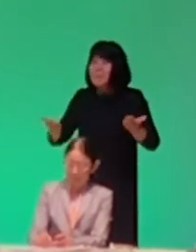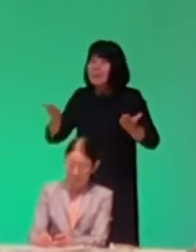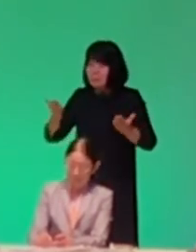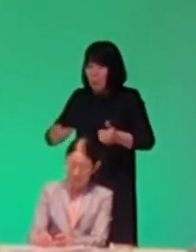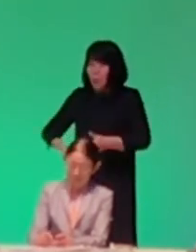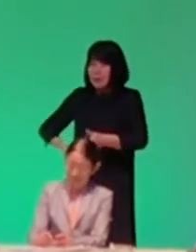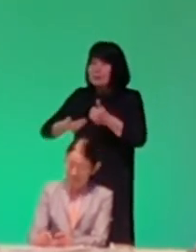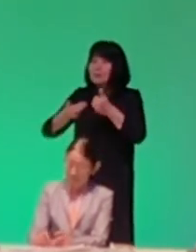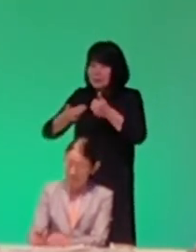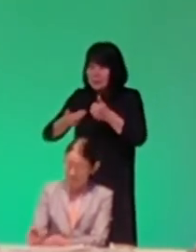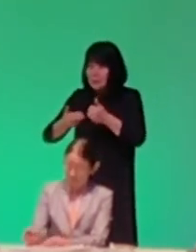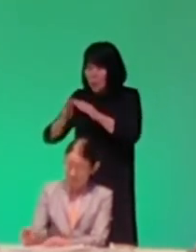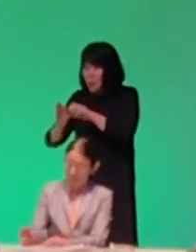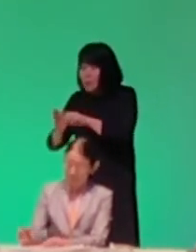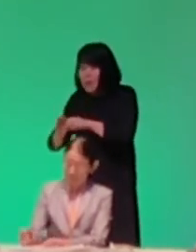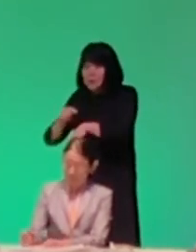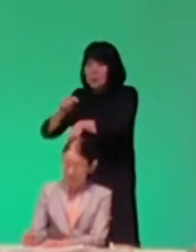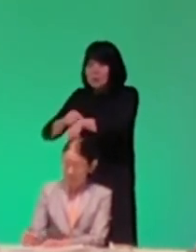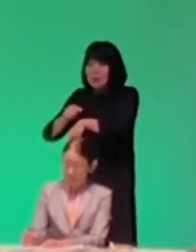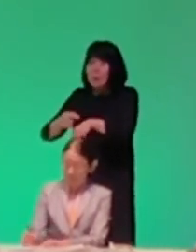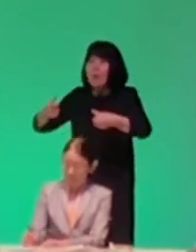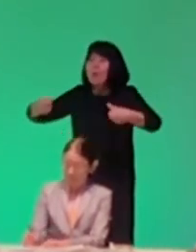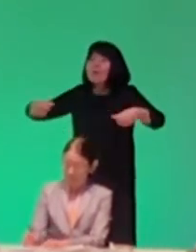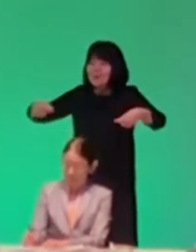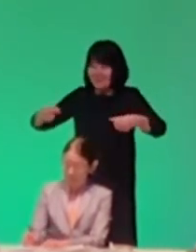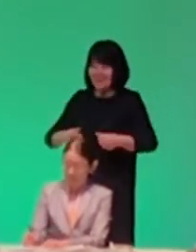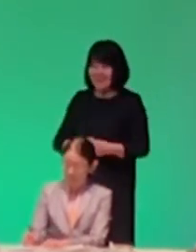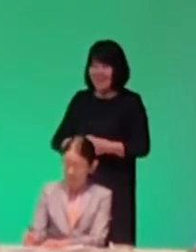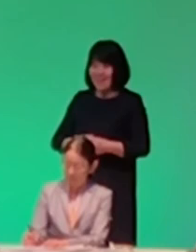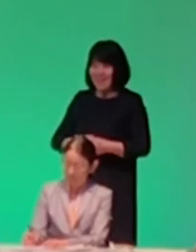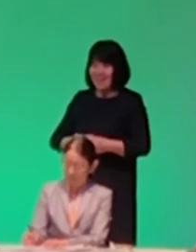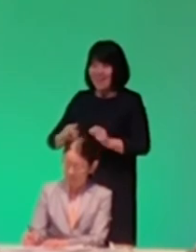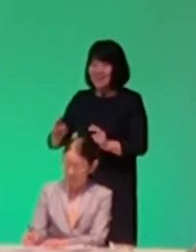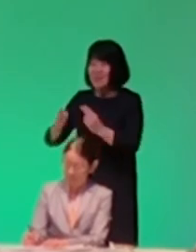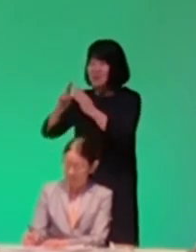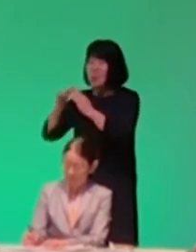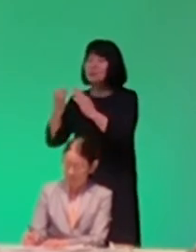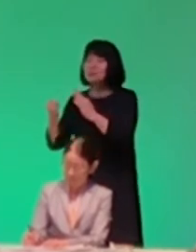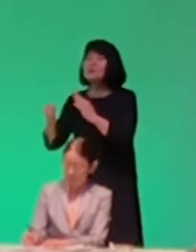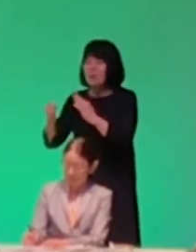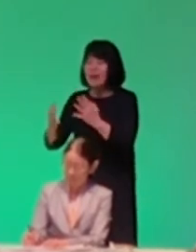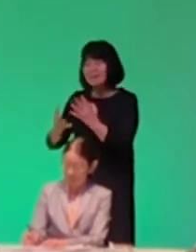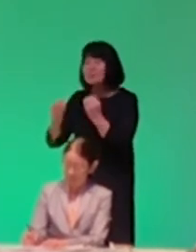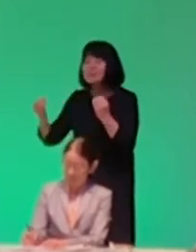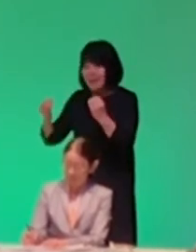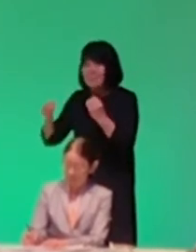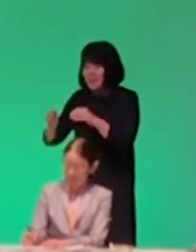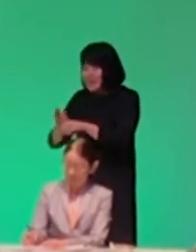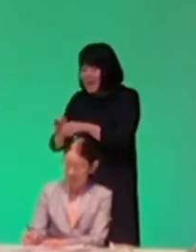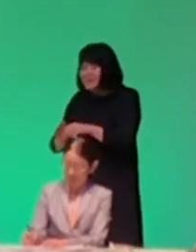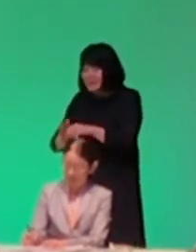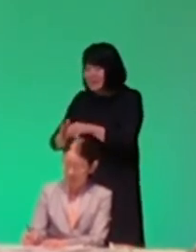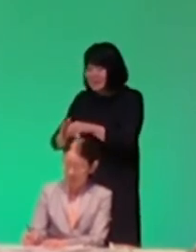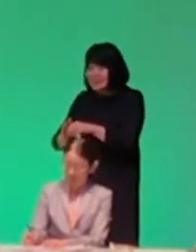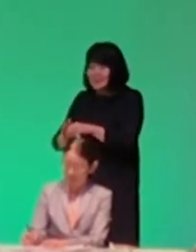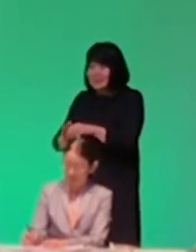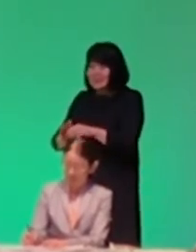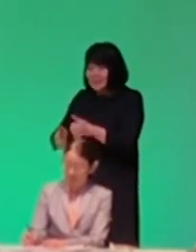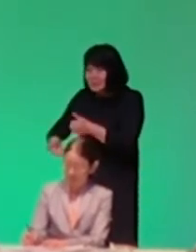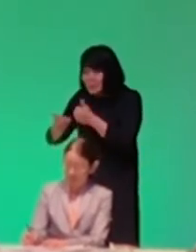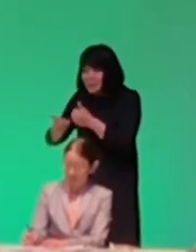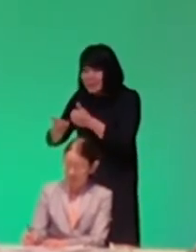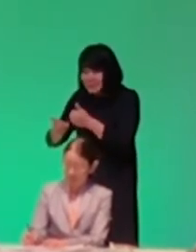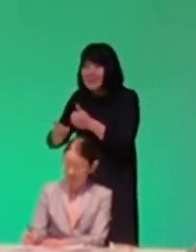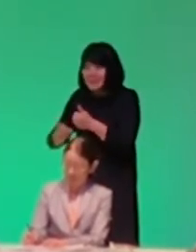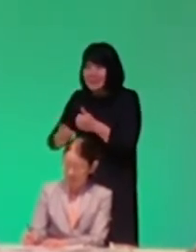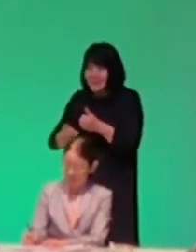か家事の時間って変わらないんです。なんかあたかも専業主婦が家事や育児いっぱいやってて、そして働く主婦はそれ全然やってないみた